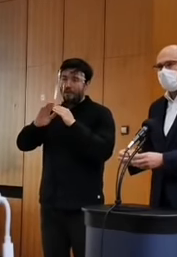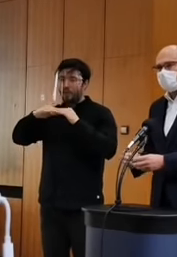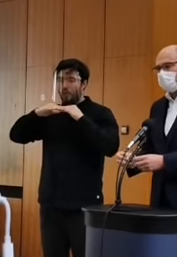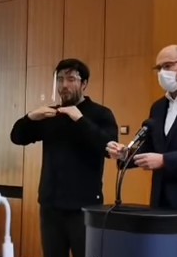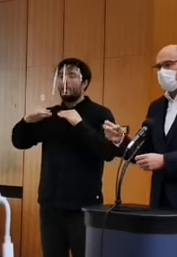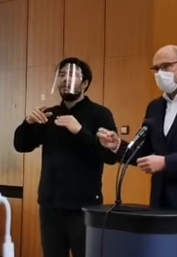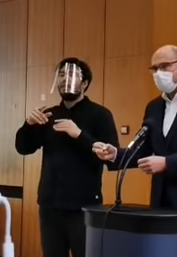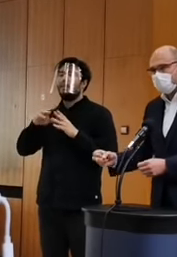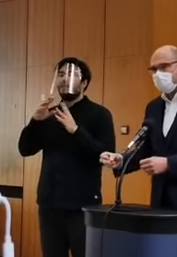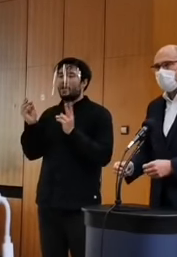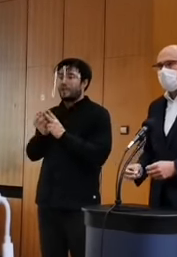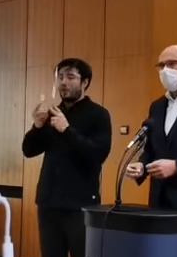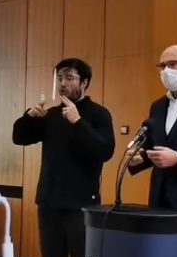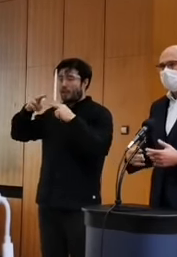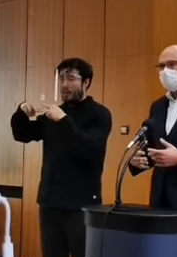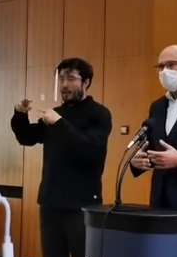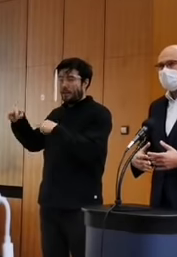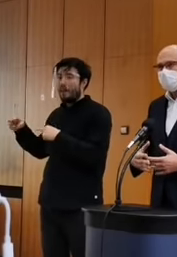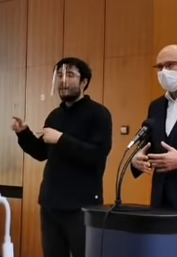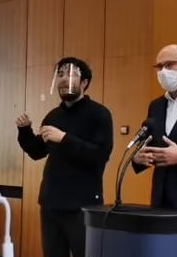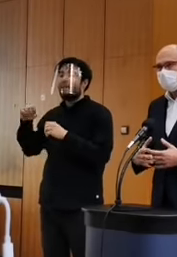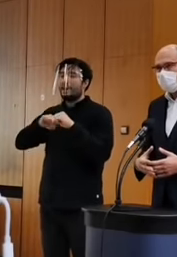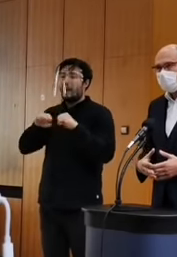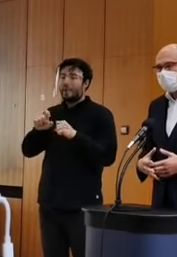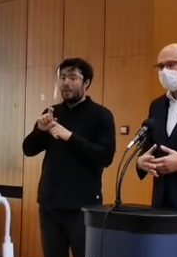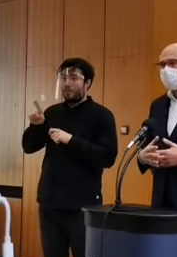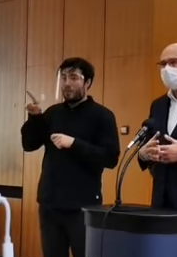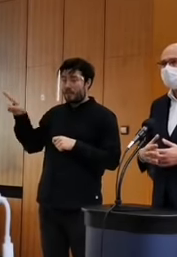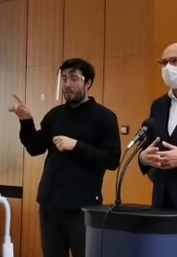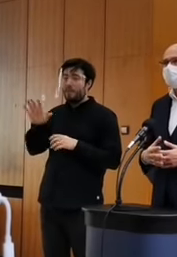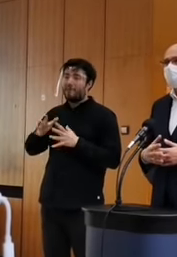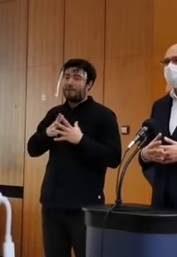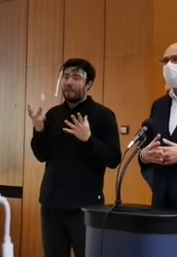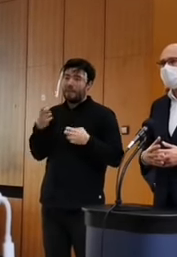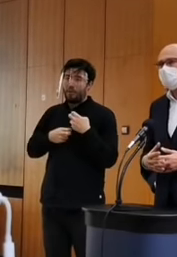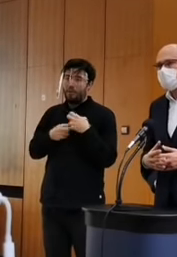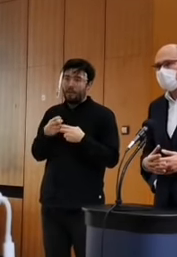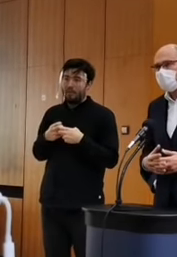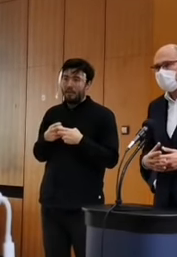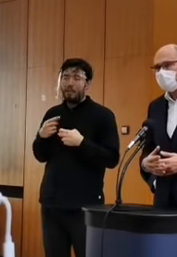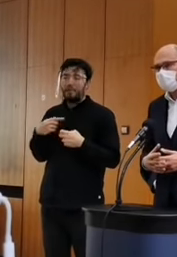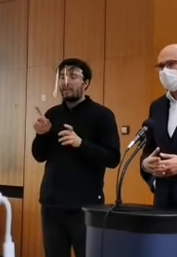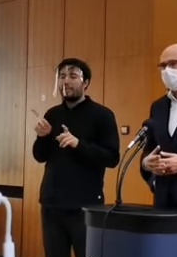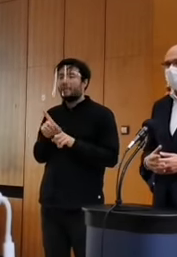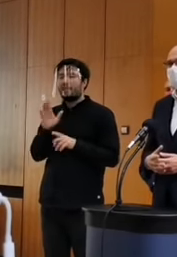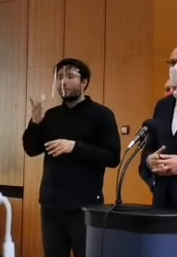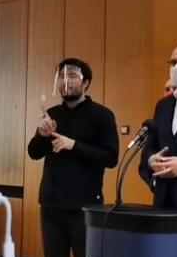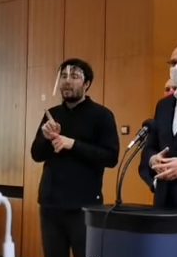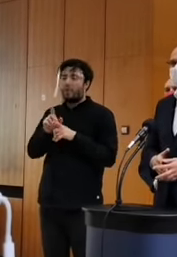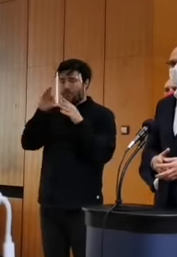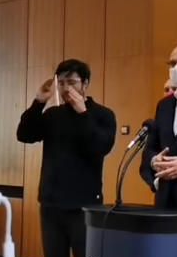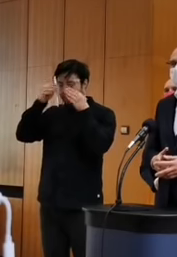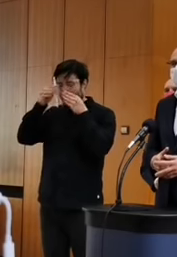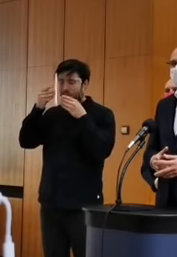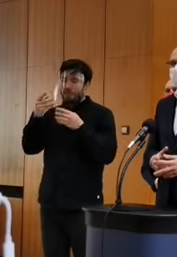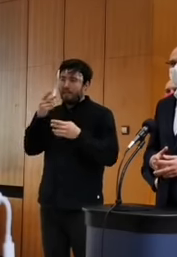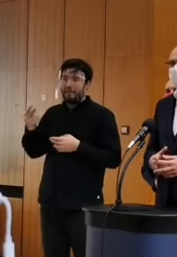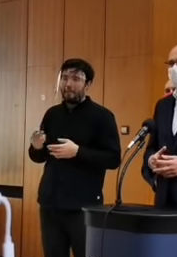a vláda kvôli nemu má dnes veľké problémy. Toto sú veci, pred ktorými nebudeme zatvárať oči.